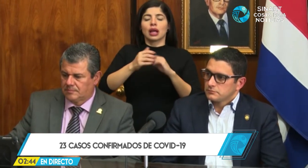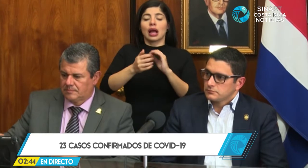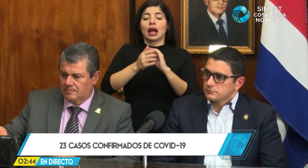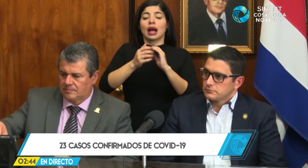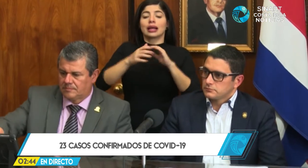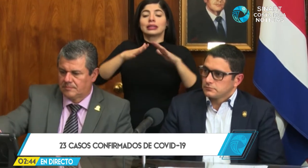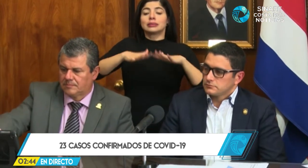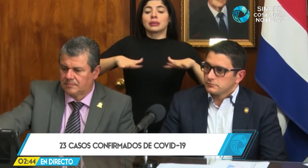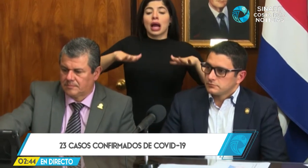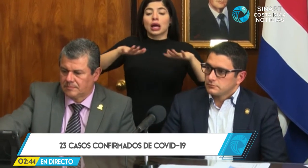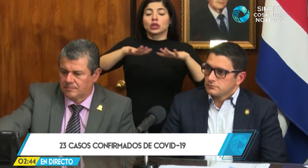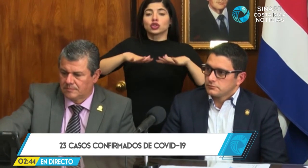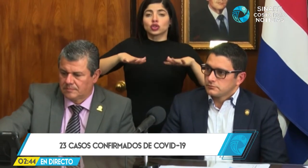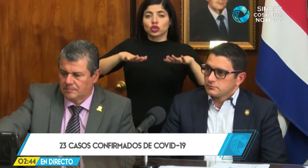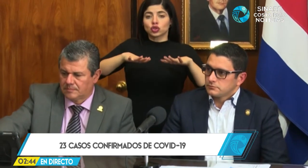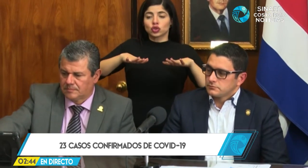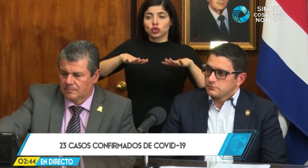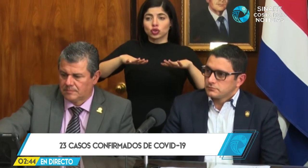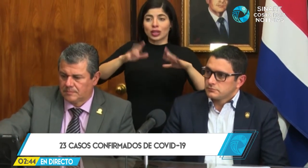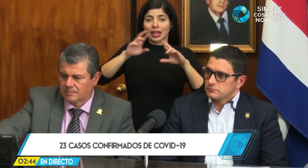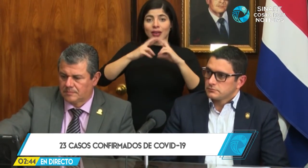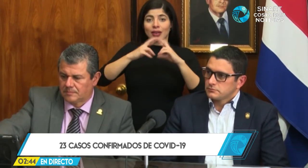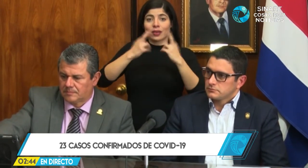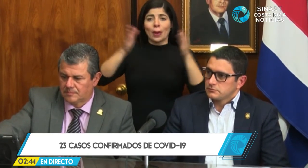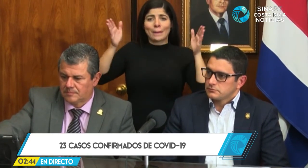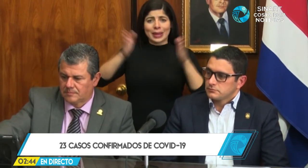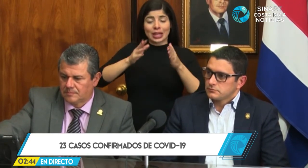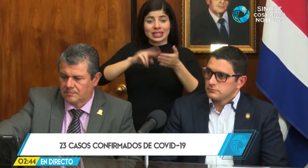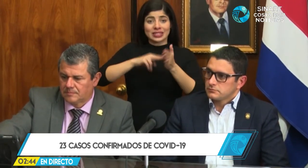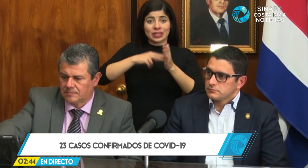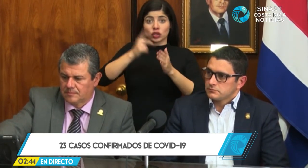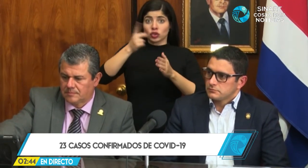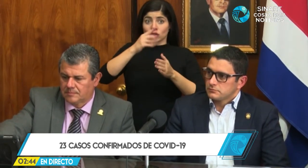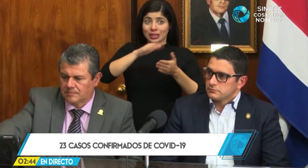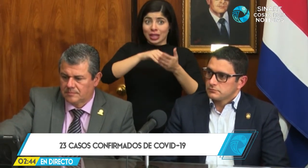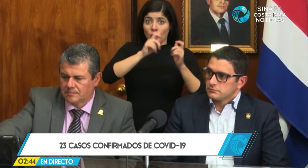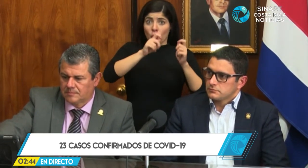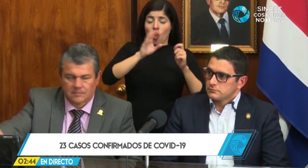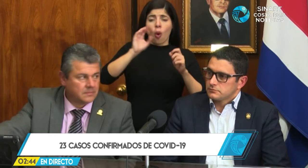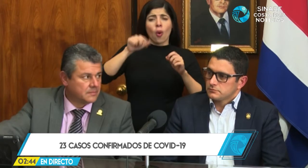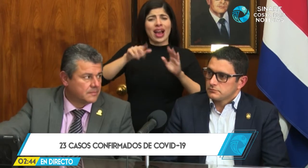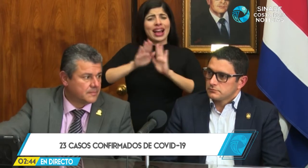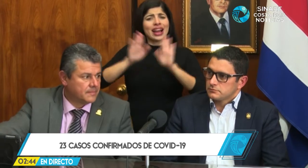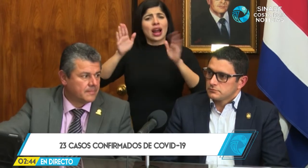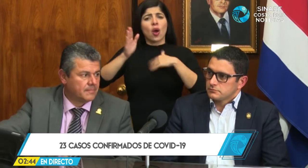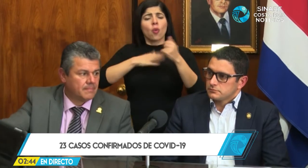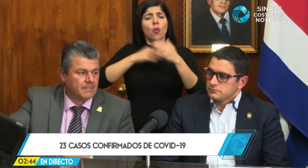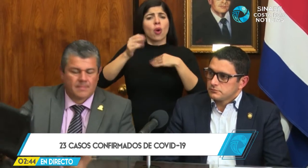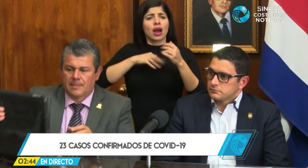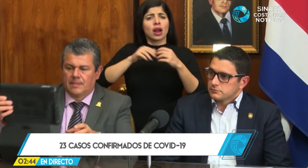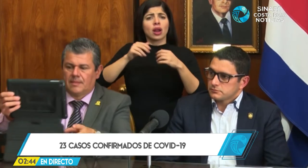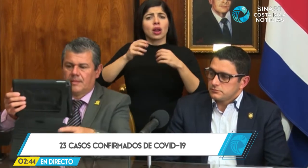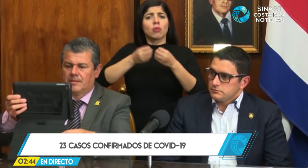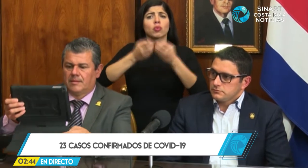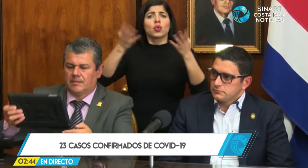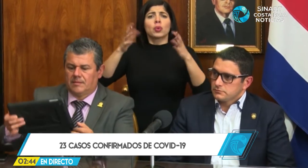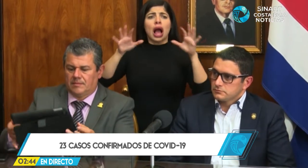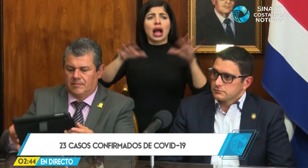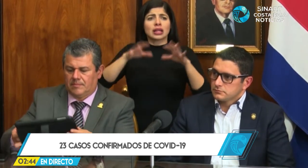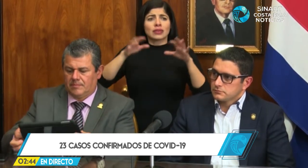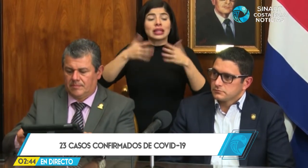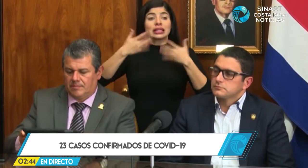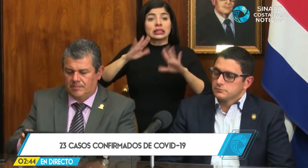los espacios de reunión. Son solamente para los centros educativos, no en general para cualquier otra concentración pública que ya